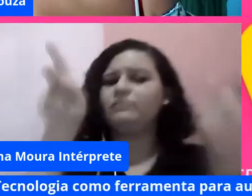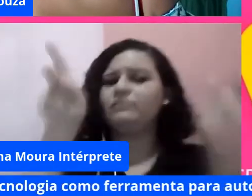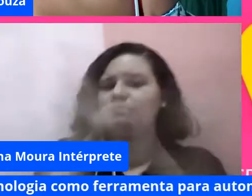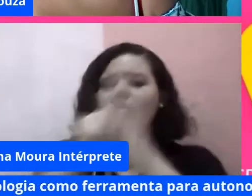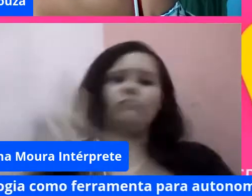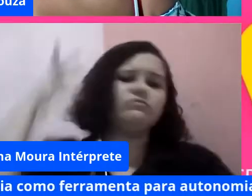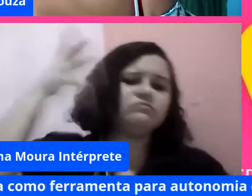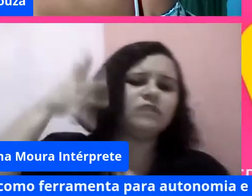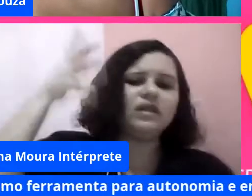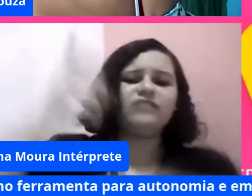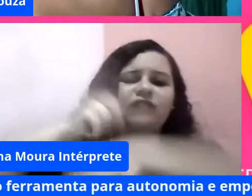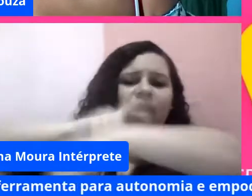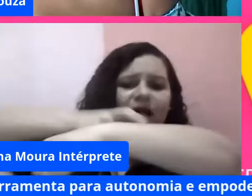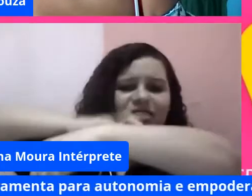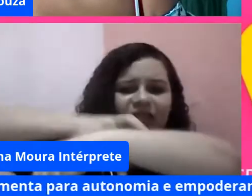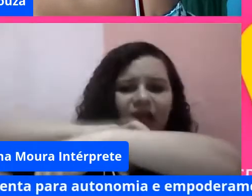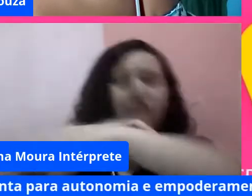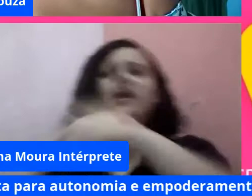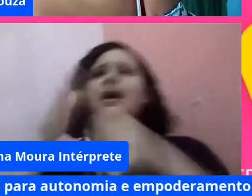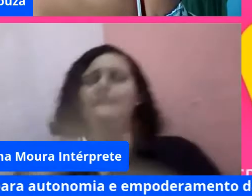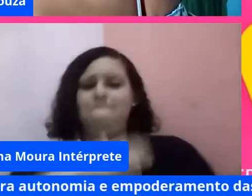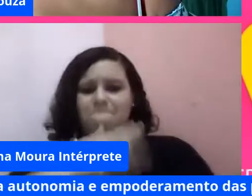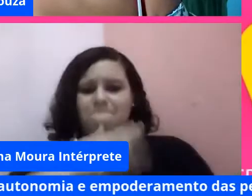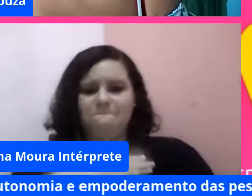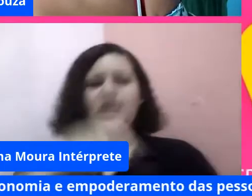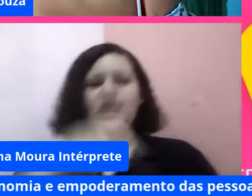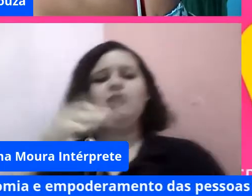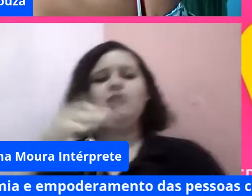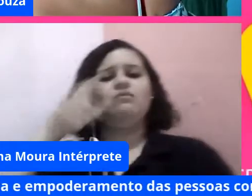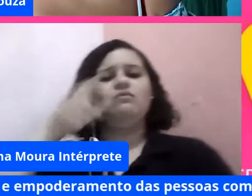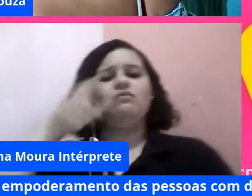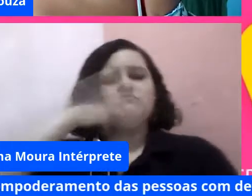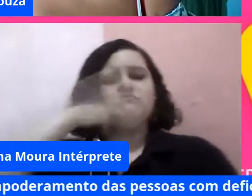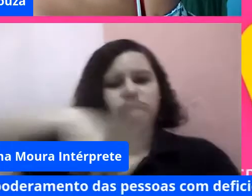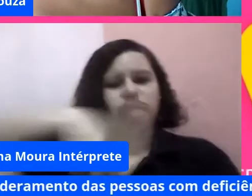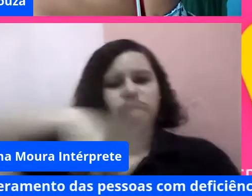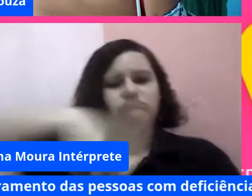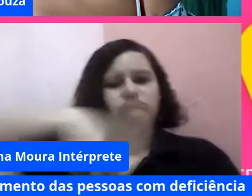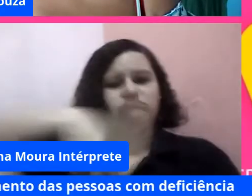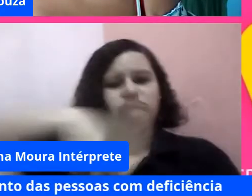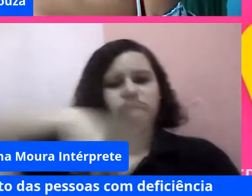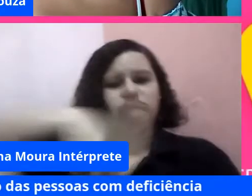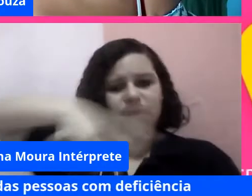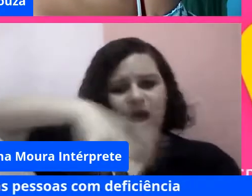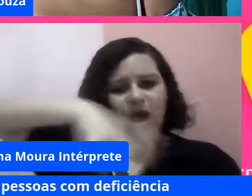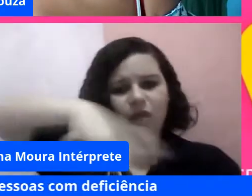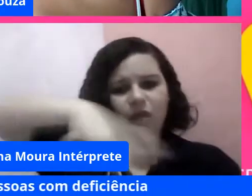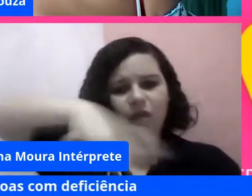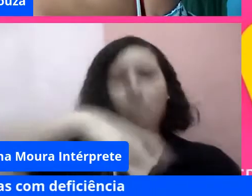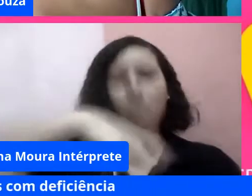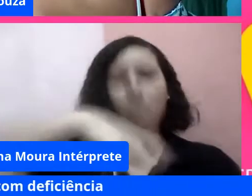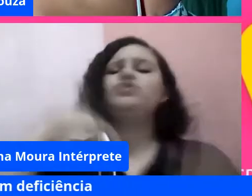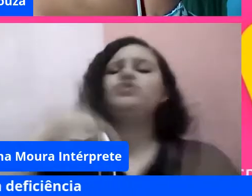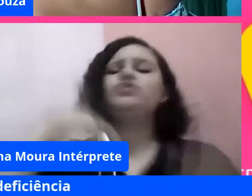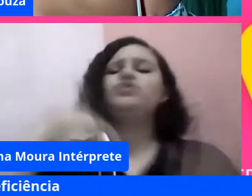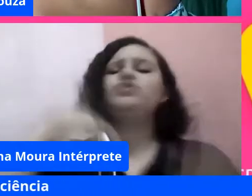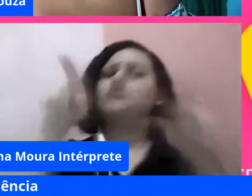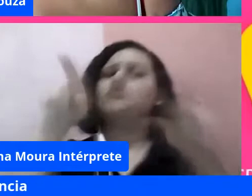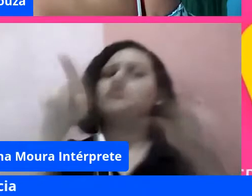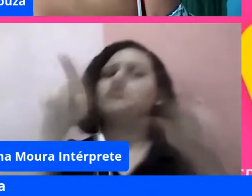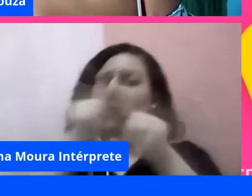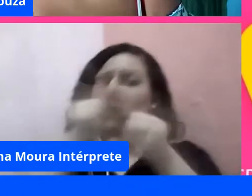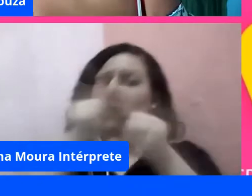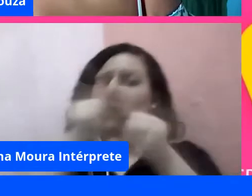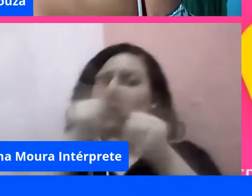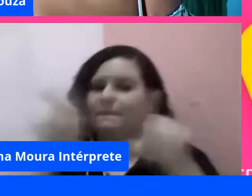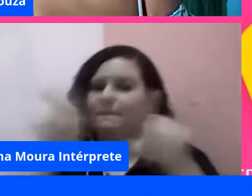Baroni, que também vive isso há 28 anos, trabalha com isso o tempo todo. A gente quis exatamente isso, proporcionar e fazer